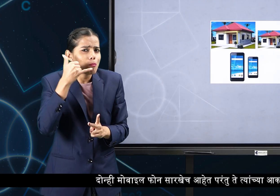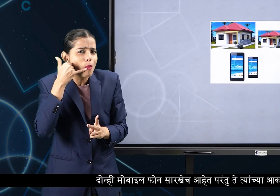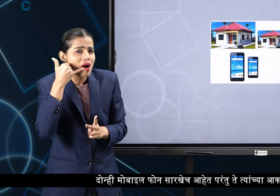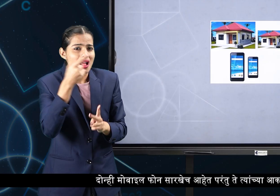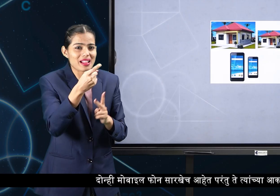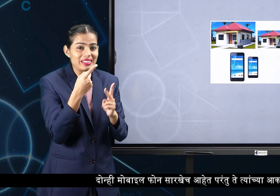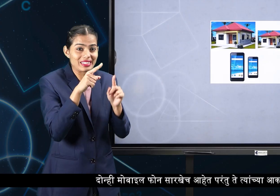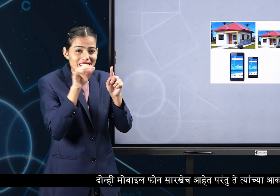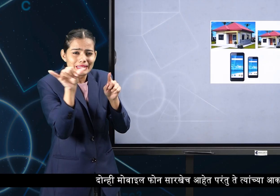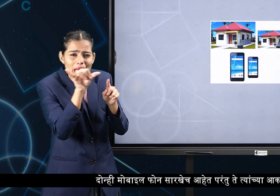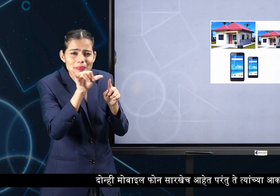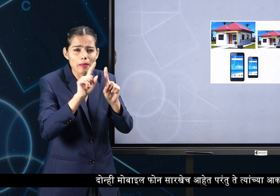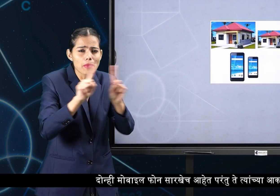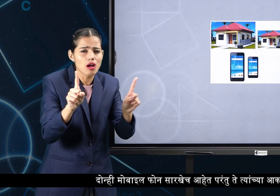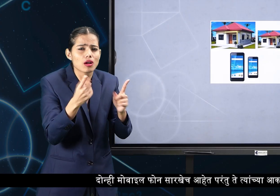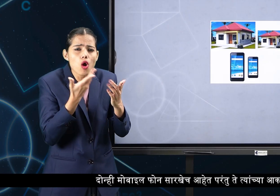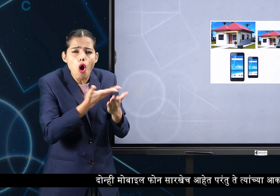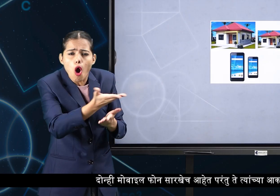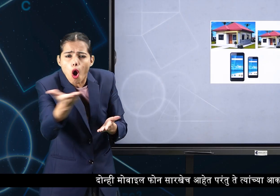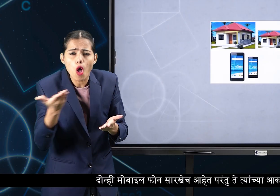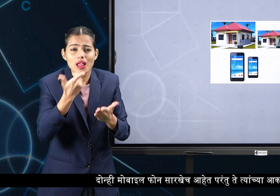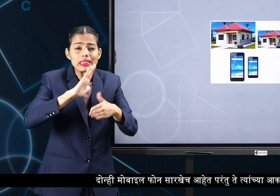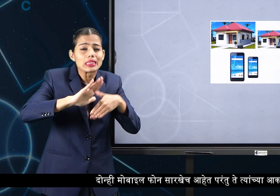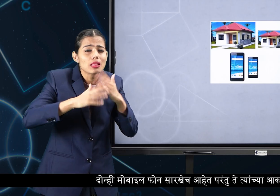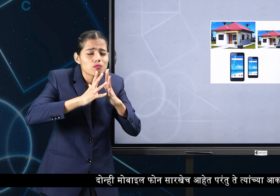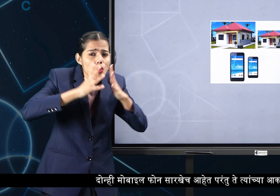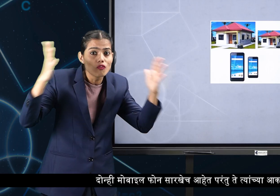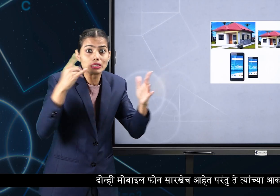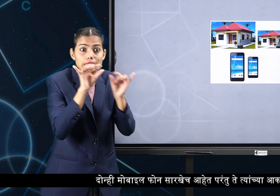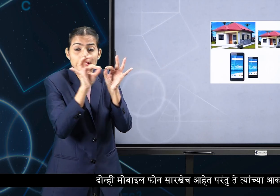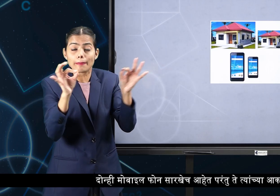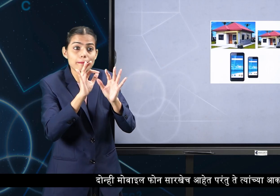दोन्ही मोबाईल फोन सारखेच आहेत परंतु ते त्यांच्या आकारात भिन्न आहेत.